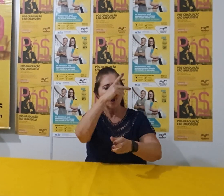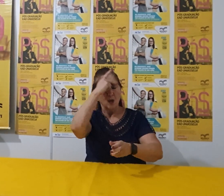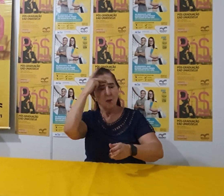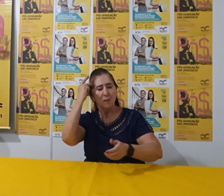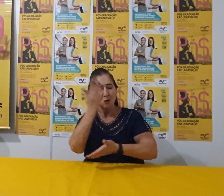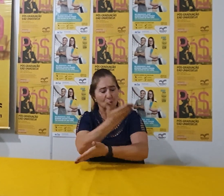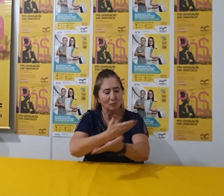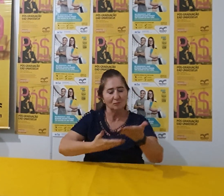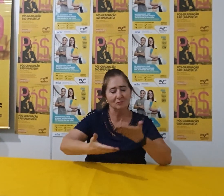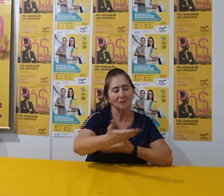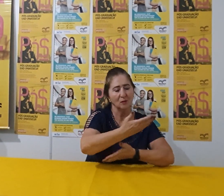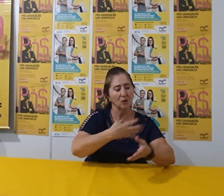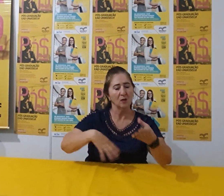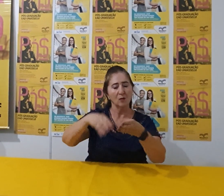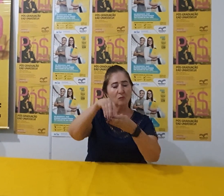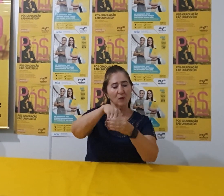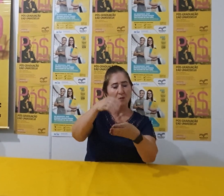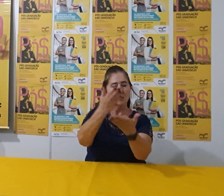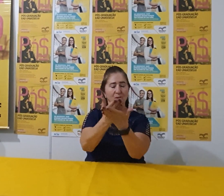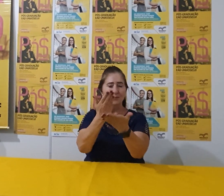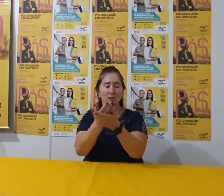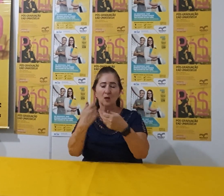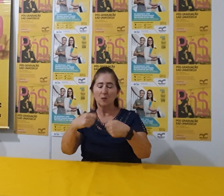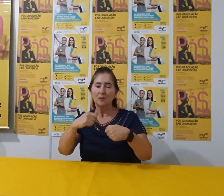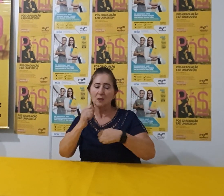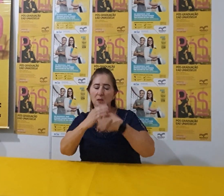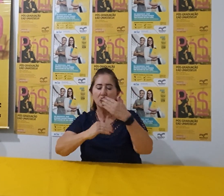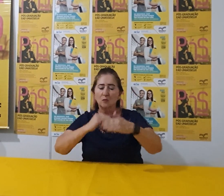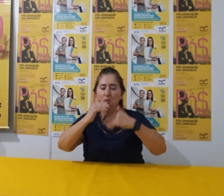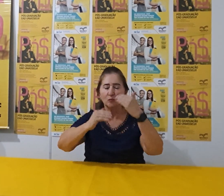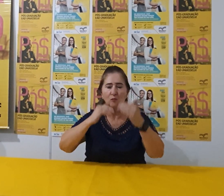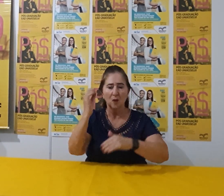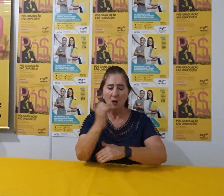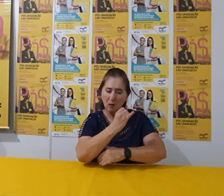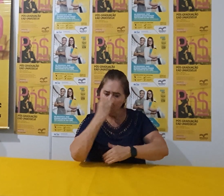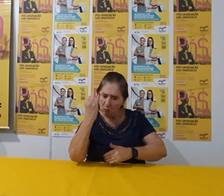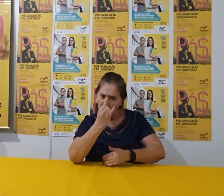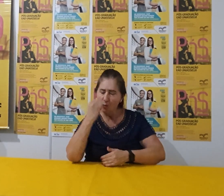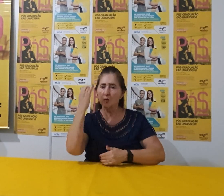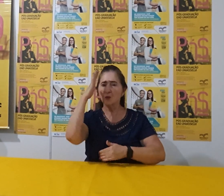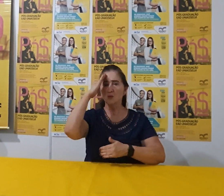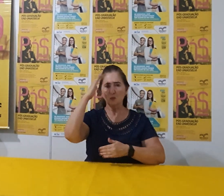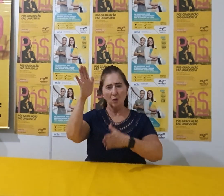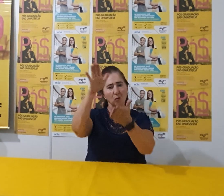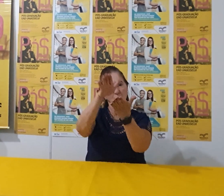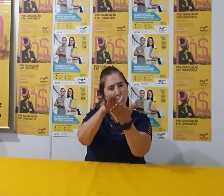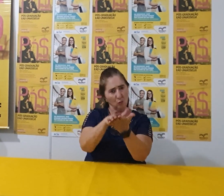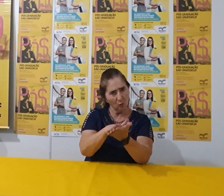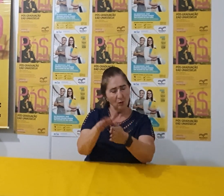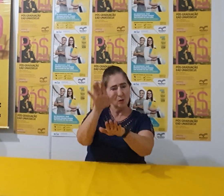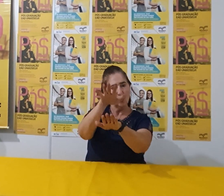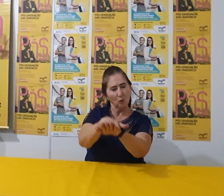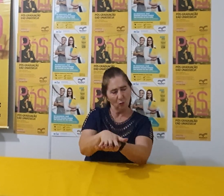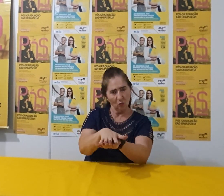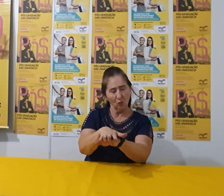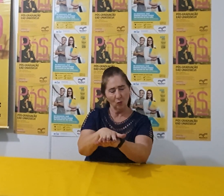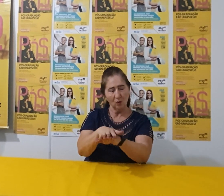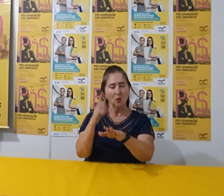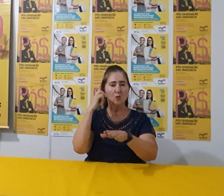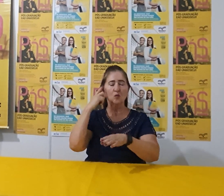processo, são de fundamental relevância para uma real inclusão do surdo, não somente na escola,